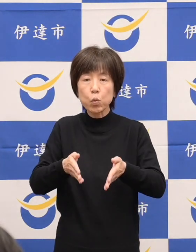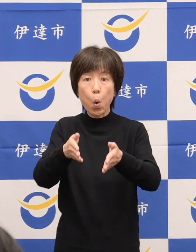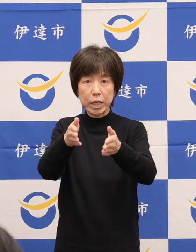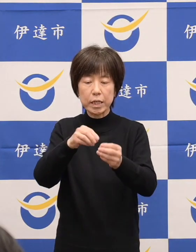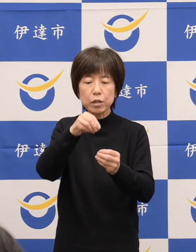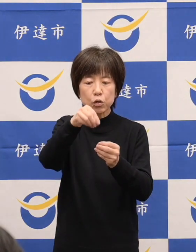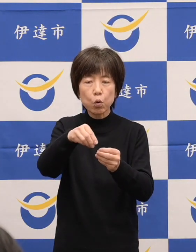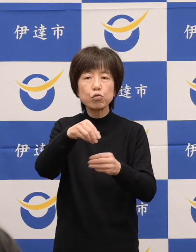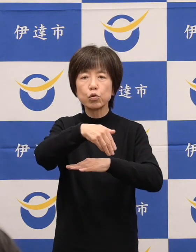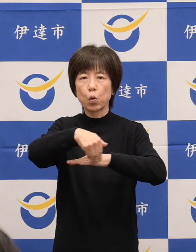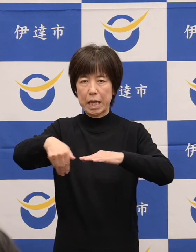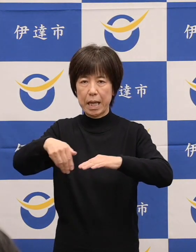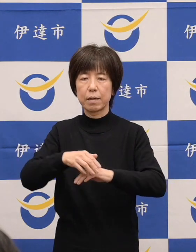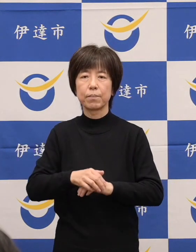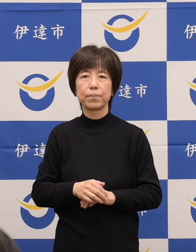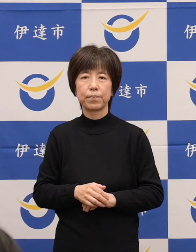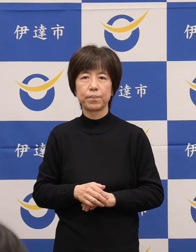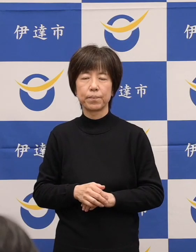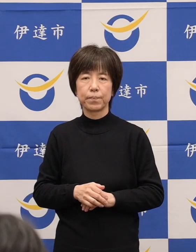予定となっております。